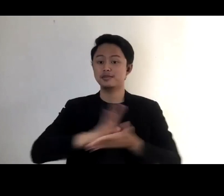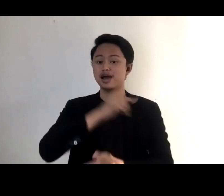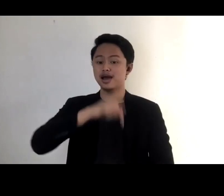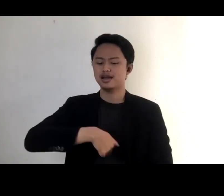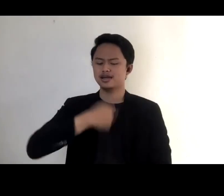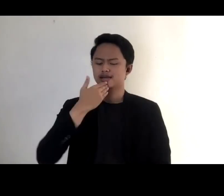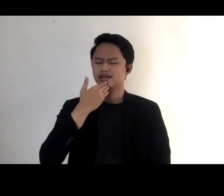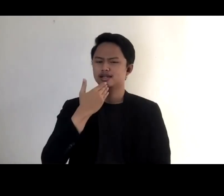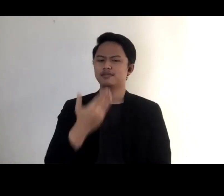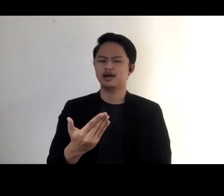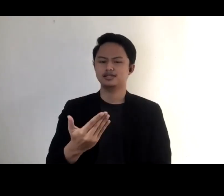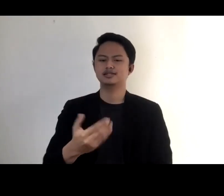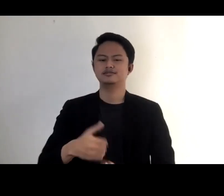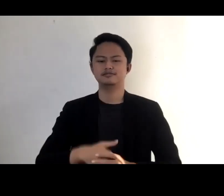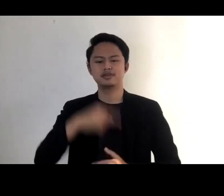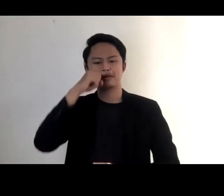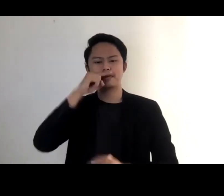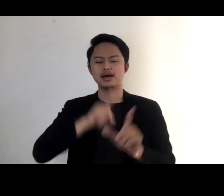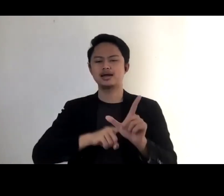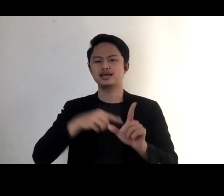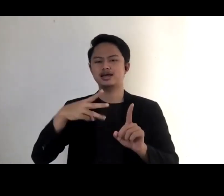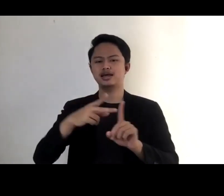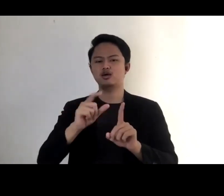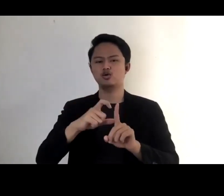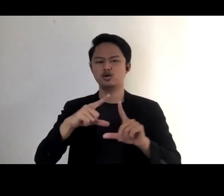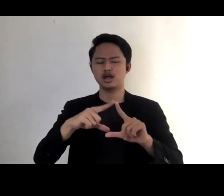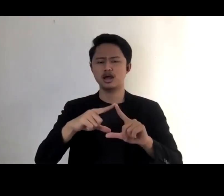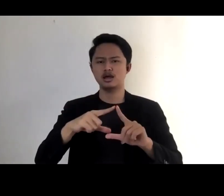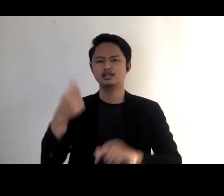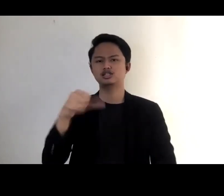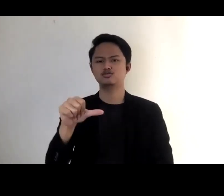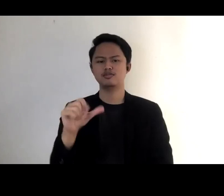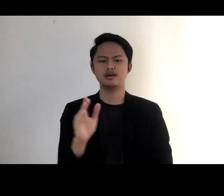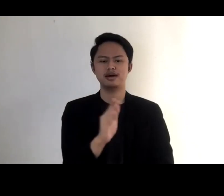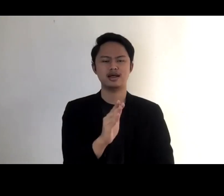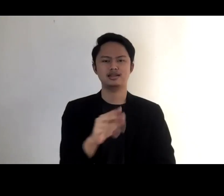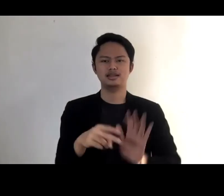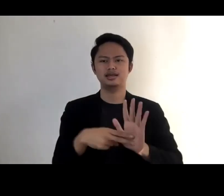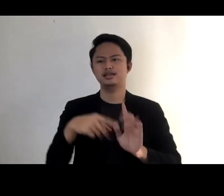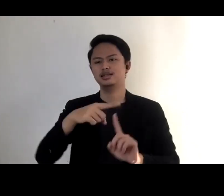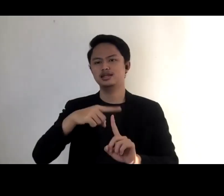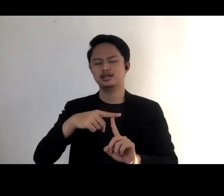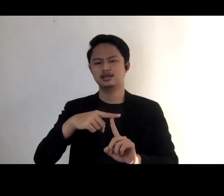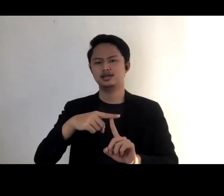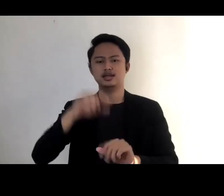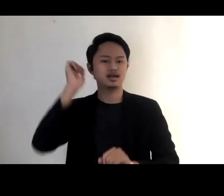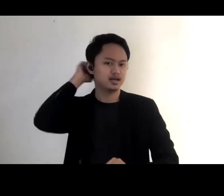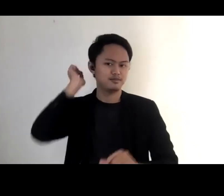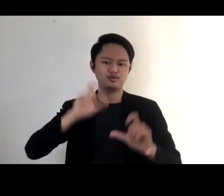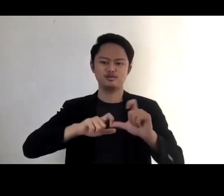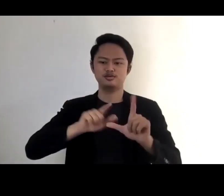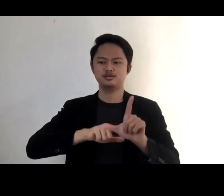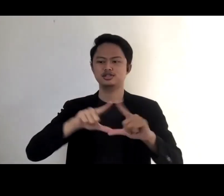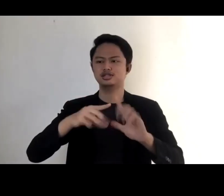kasih kepada Pak Yehuda dari Sumba Barat NTT dan Ibu Samsiar tadi ya